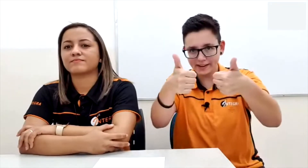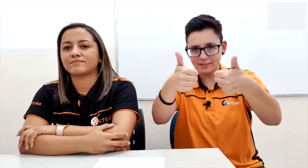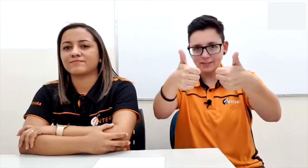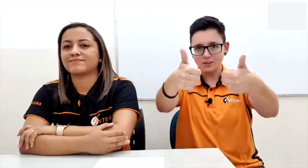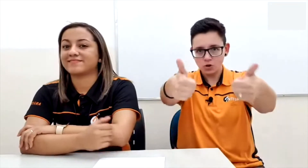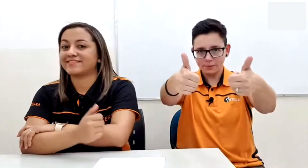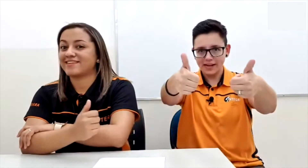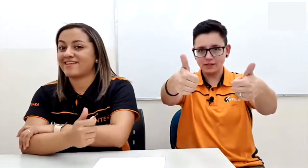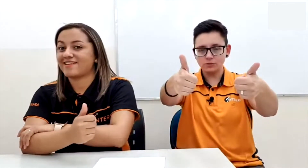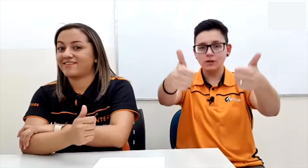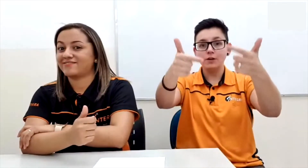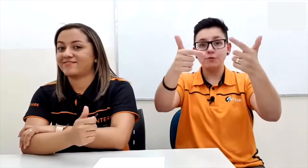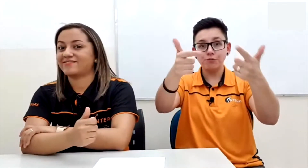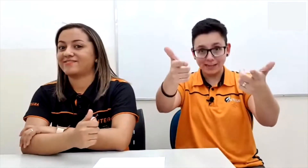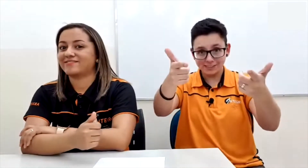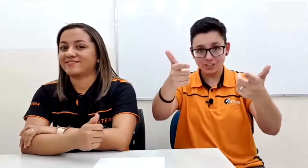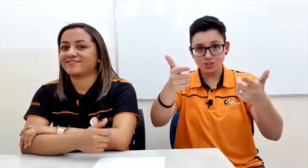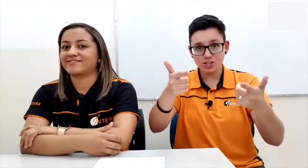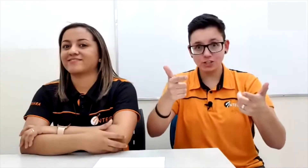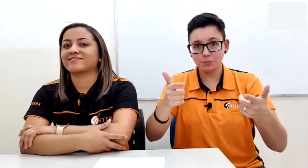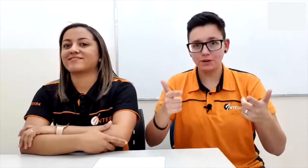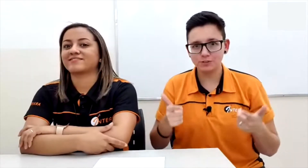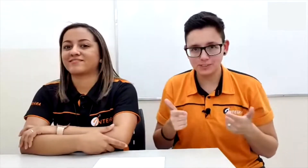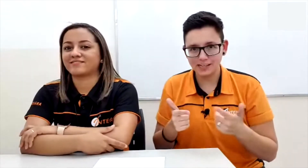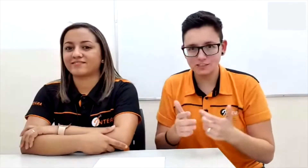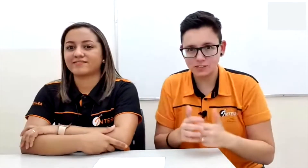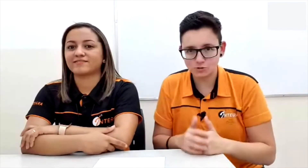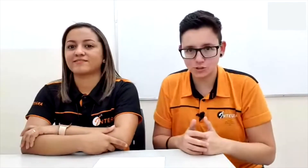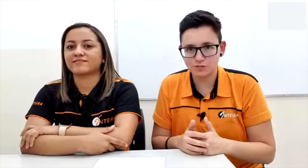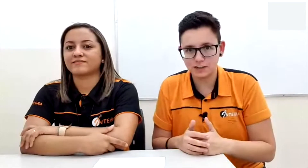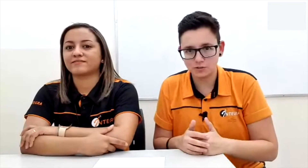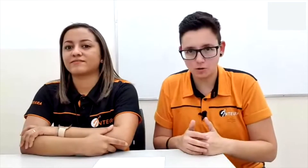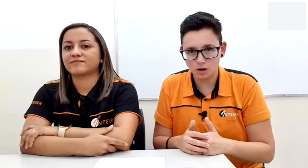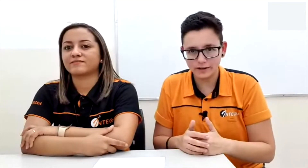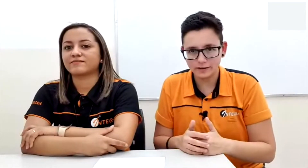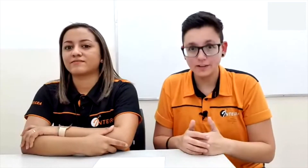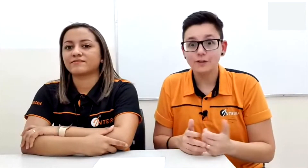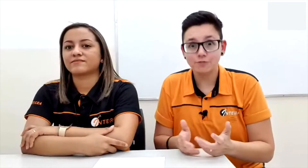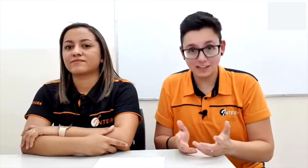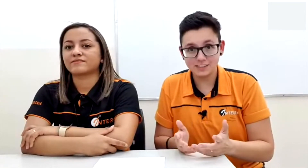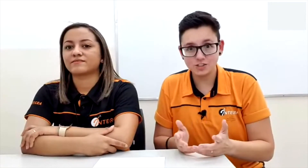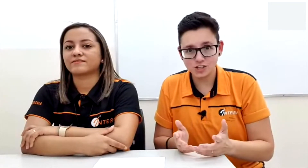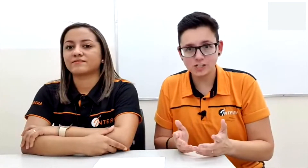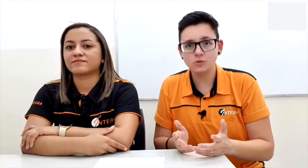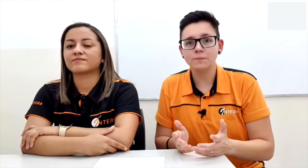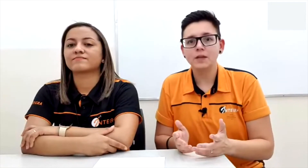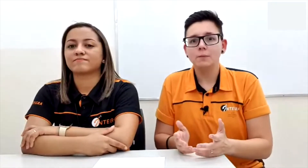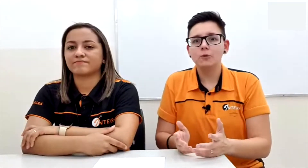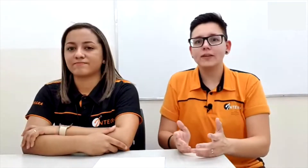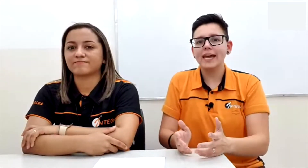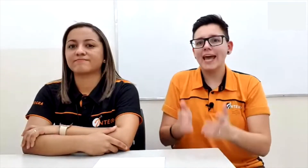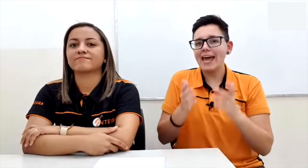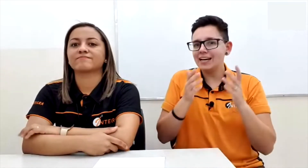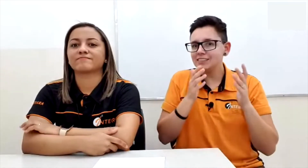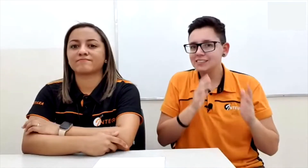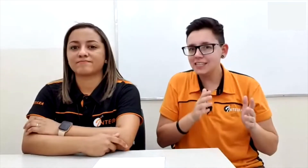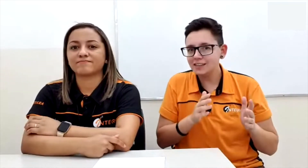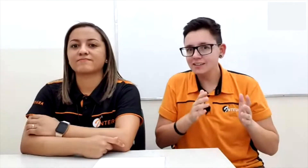bem? Combinado? Faz sentido para você isso que eu estou te falando agora? Faz sentido? Porque é assim